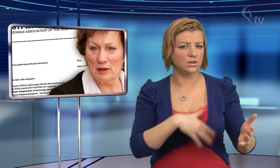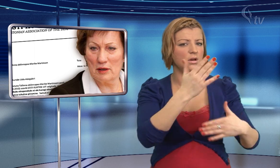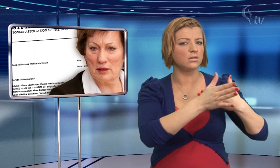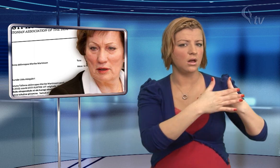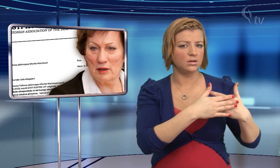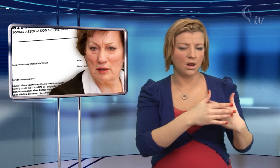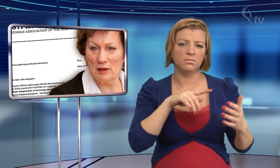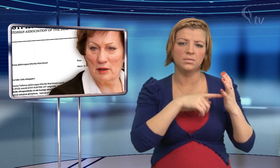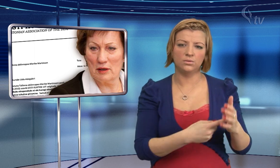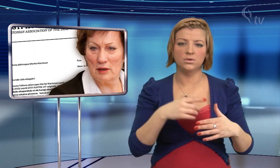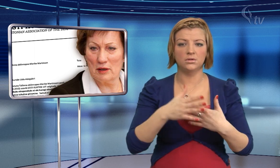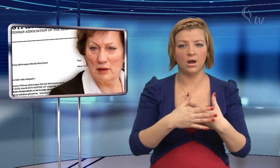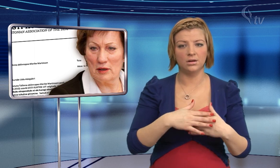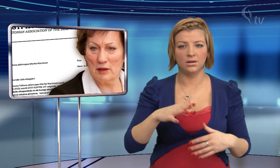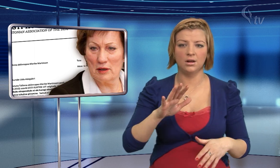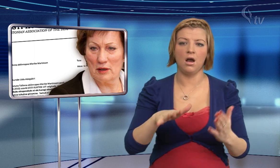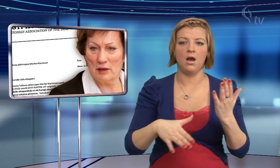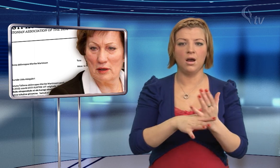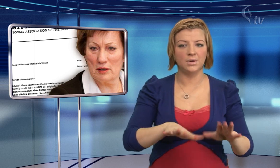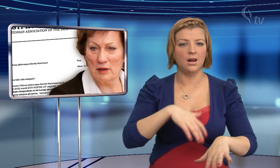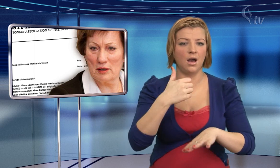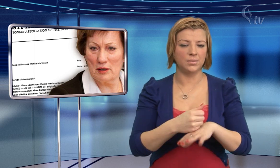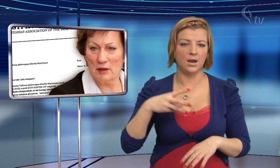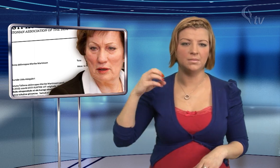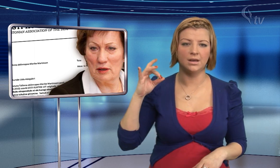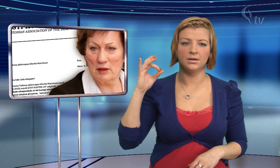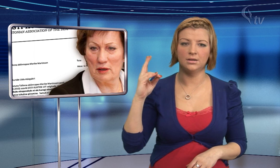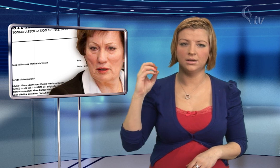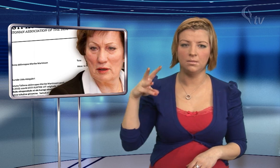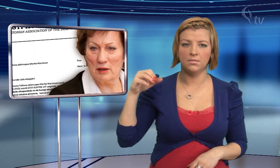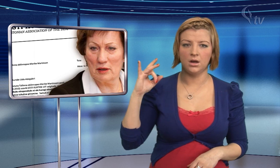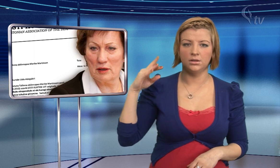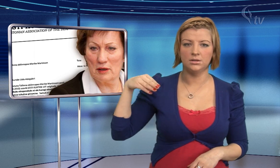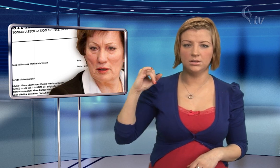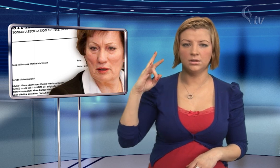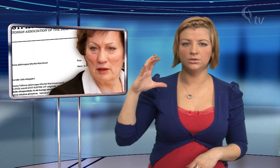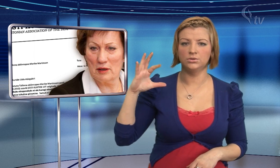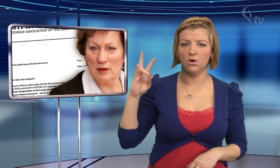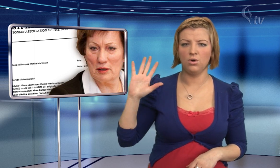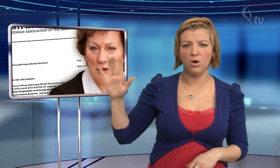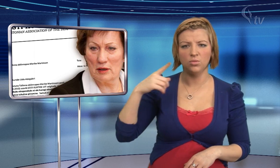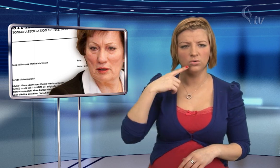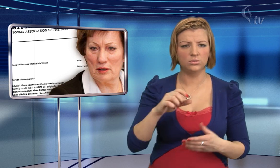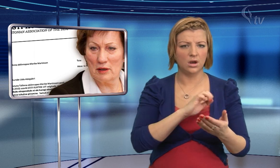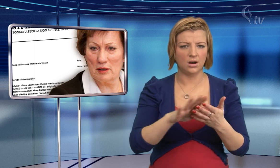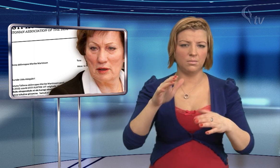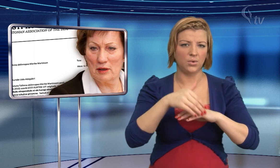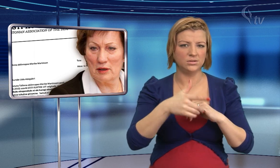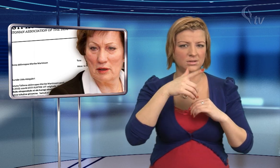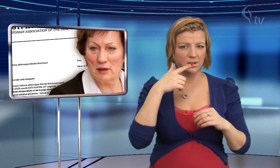märgukirja Tallinnale. Märgukirja põhjustas Tallinna abilinnapea Merike Martinsoni väide ajalehes Postimees 23.